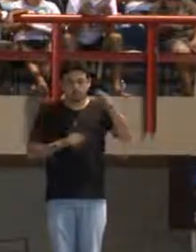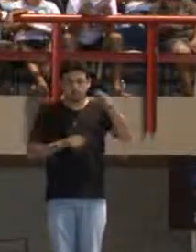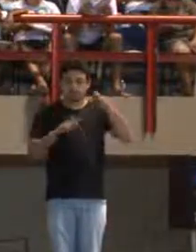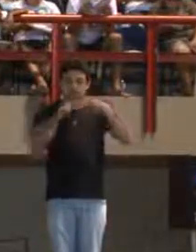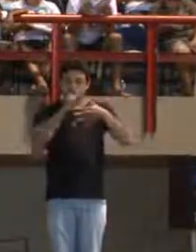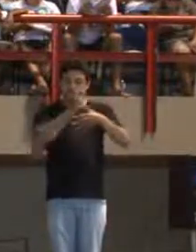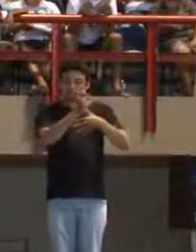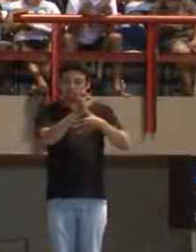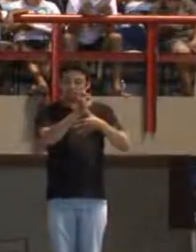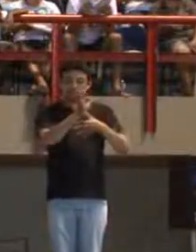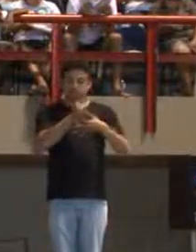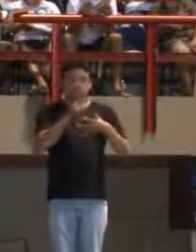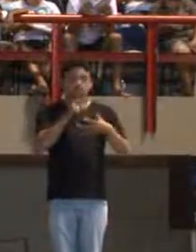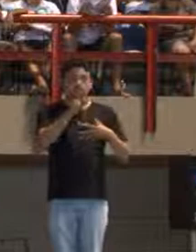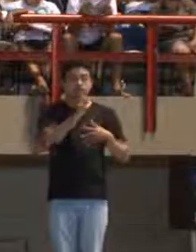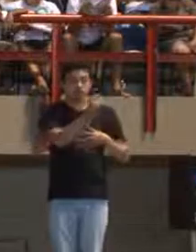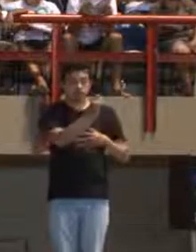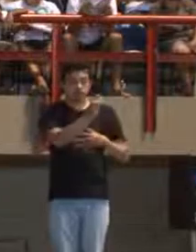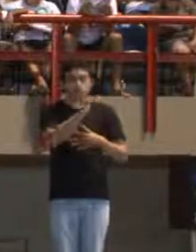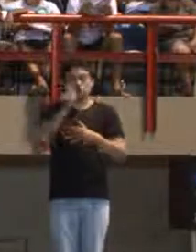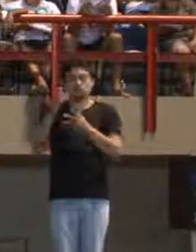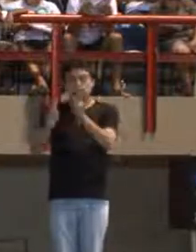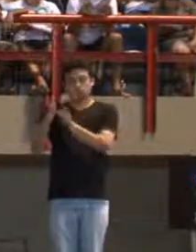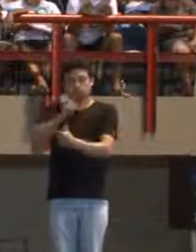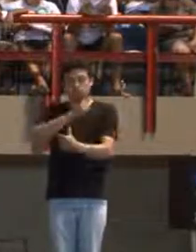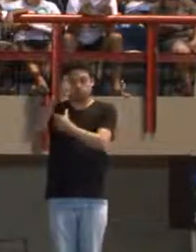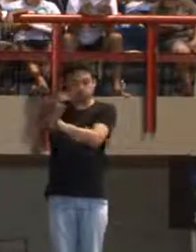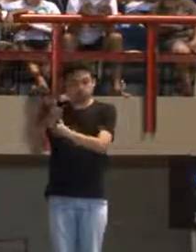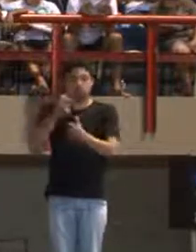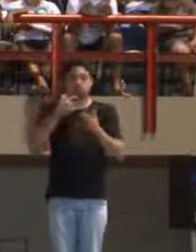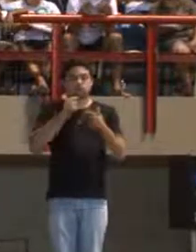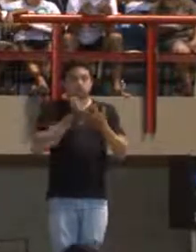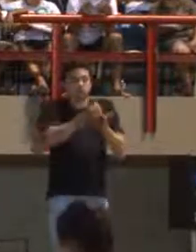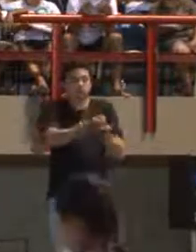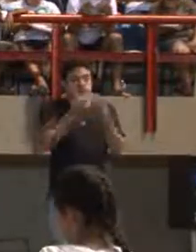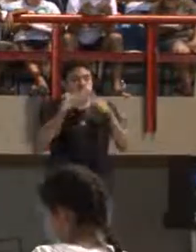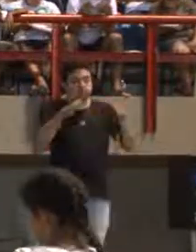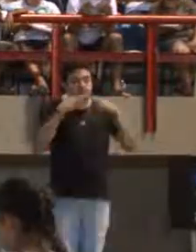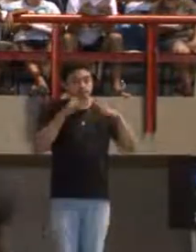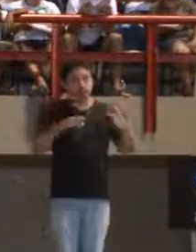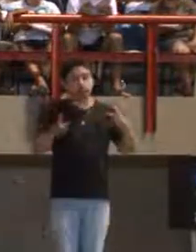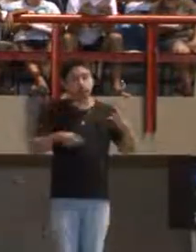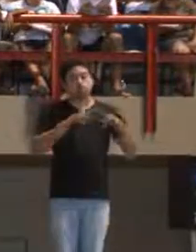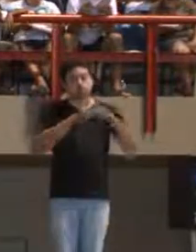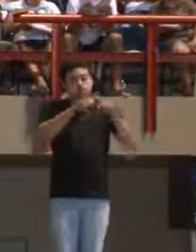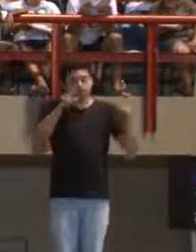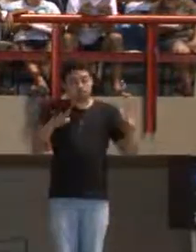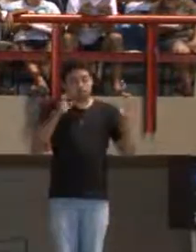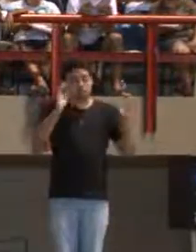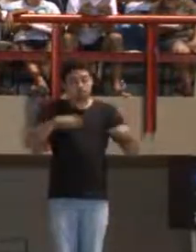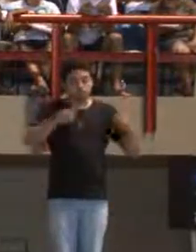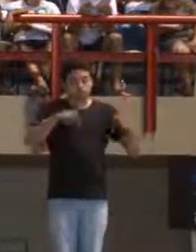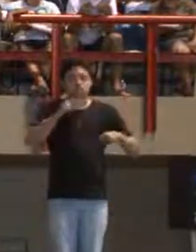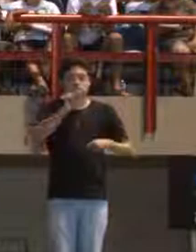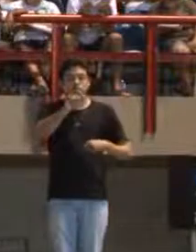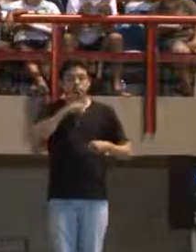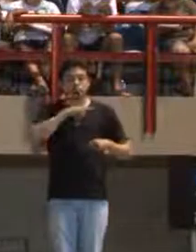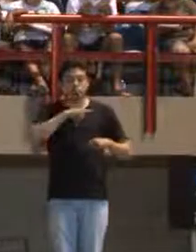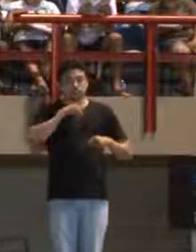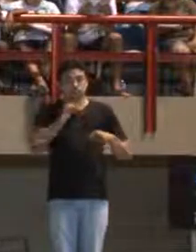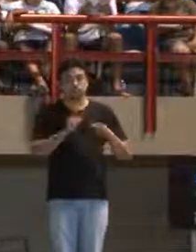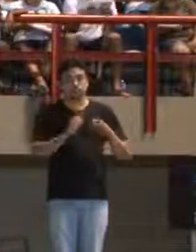o hidrogênio pode substituir o petróleo, trazendo benefícios ambientais. Entretanto, é necessário